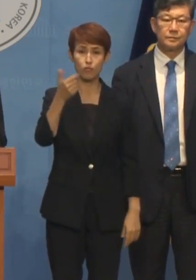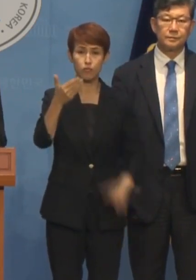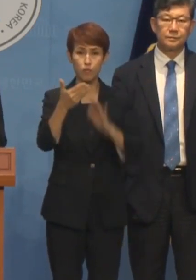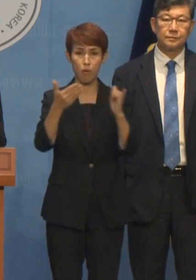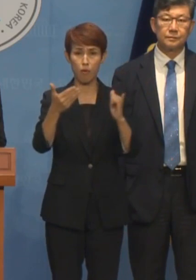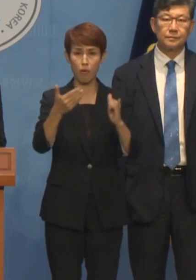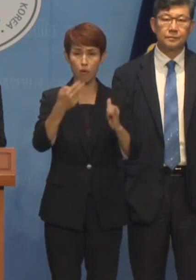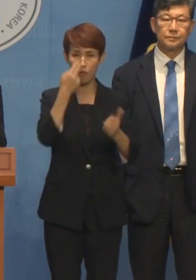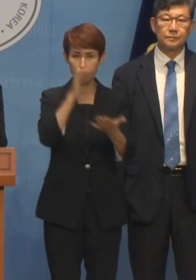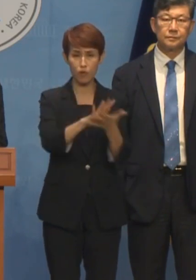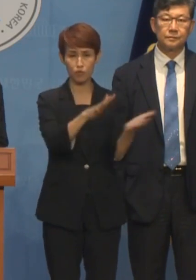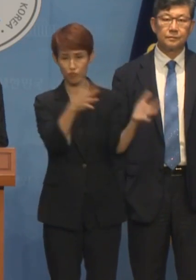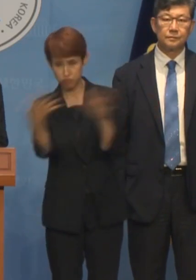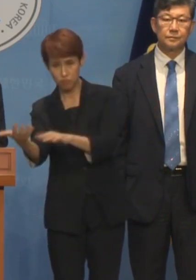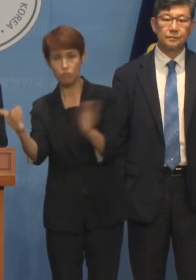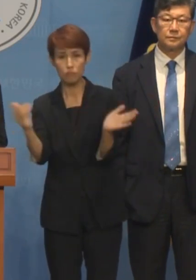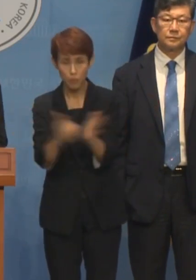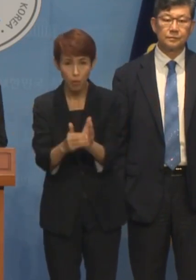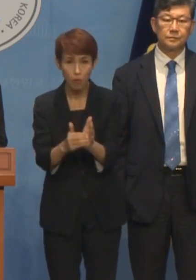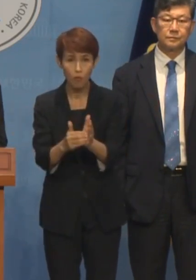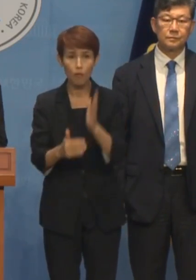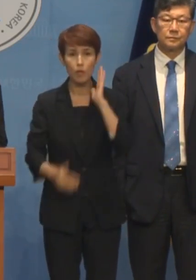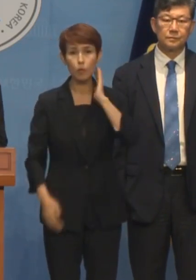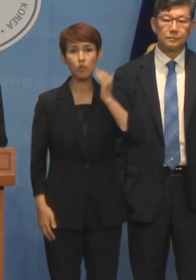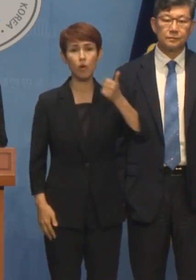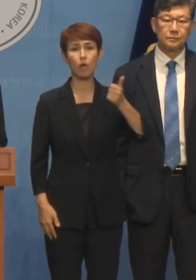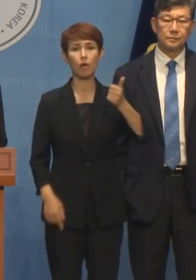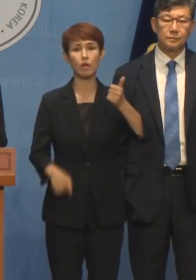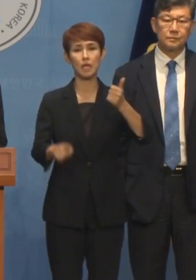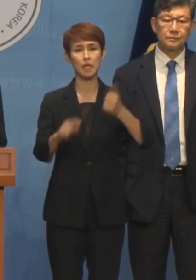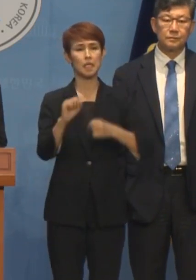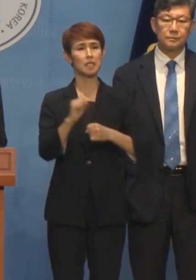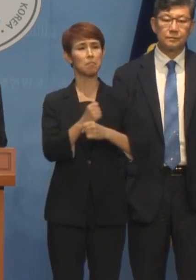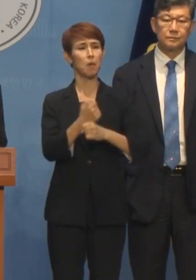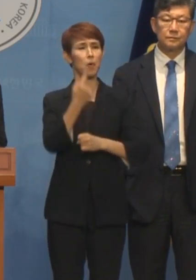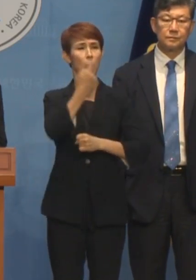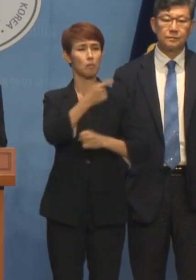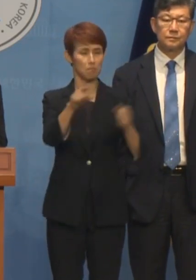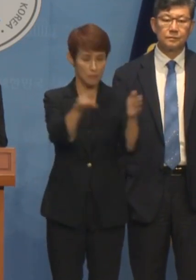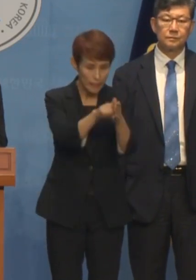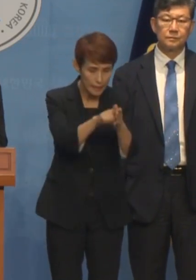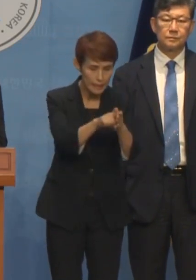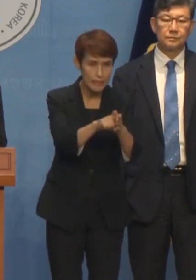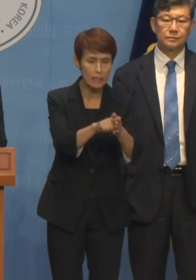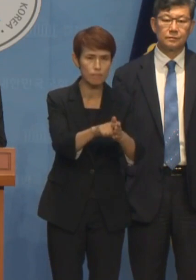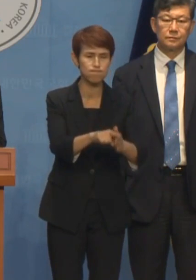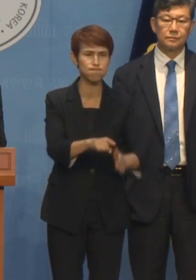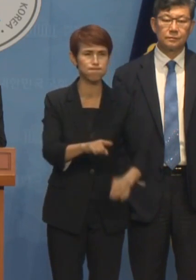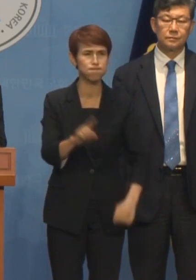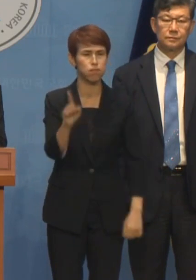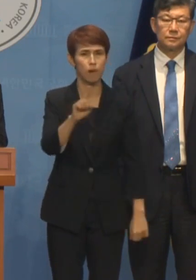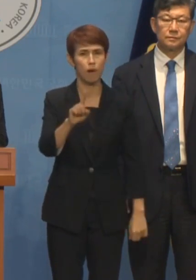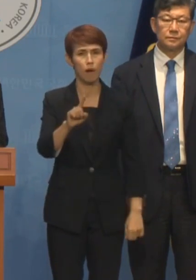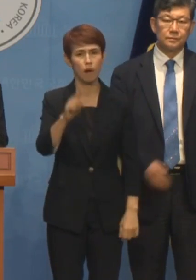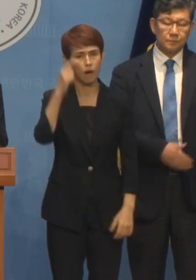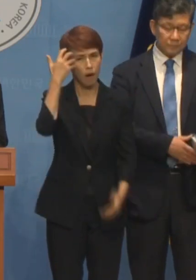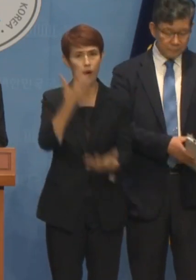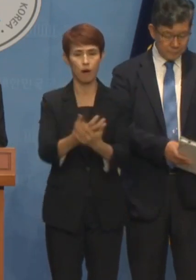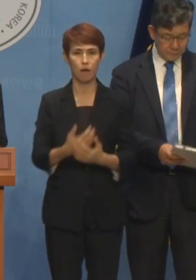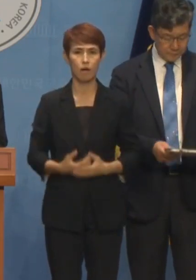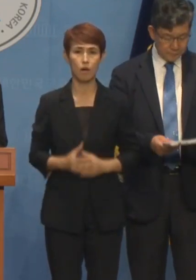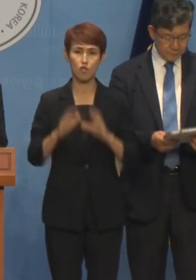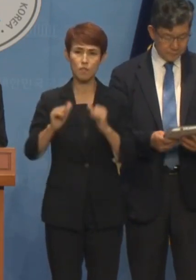억울하게 목숨을 잃었는데 대통령이 저급한 음모론을 신봉했다니 두 귀가 의심스럽습니다.